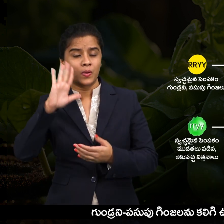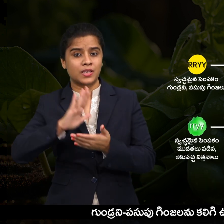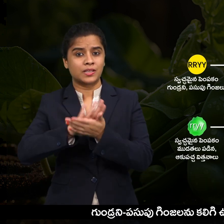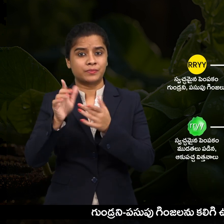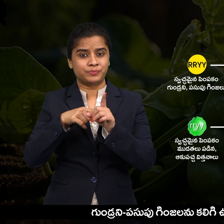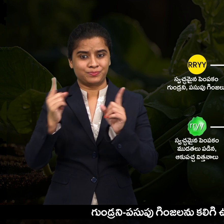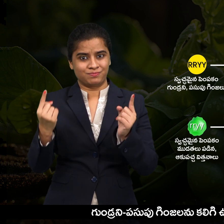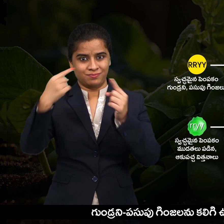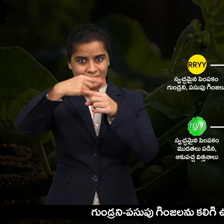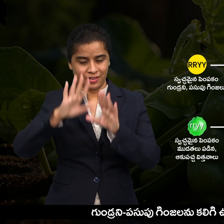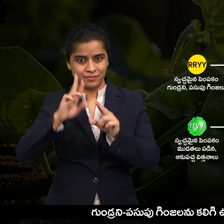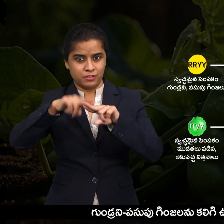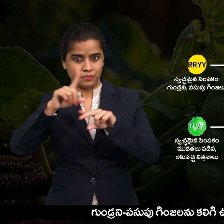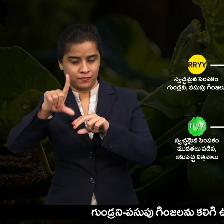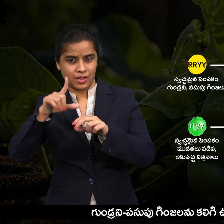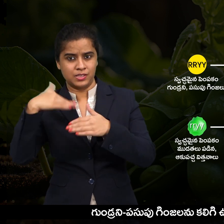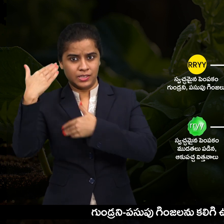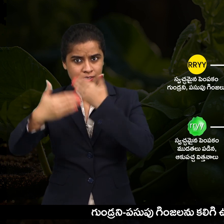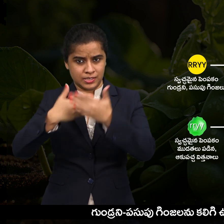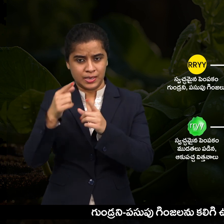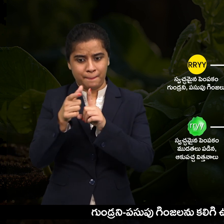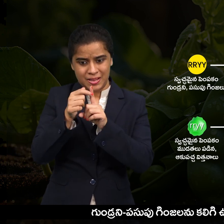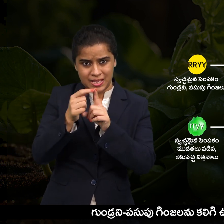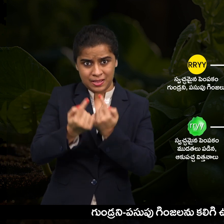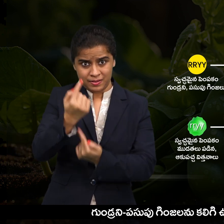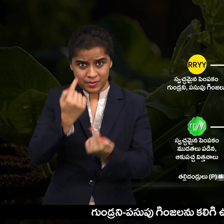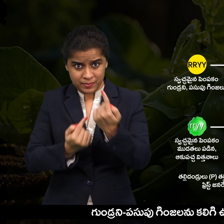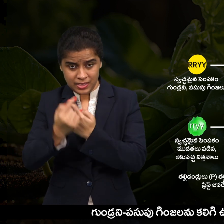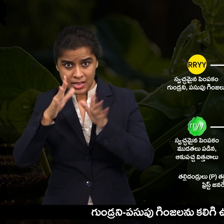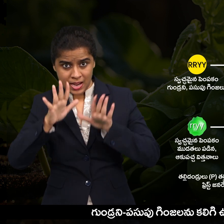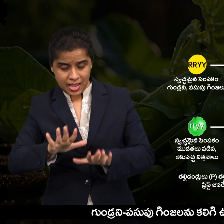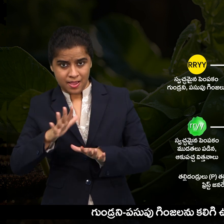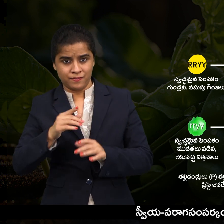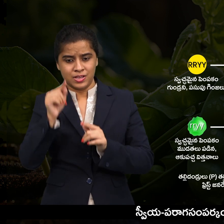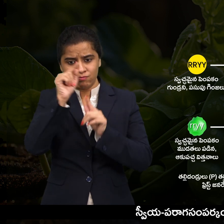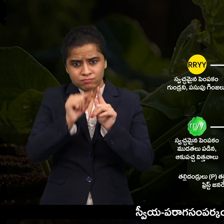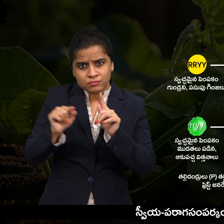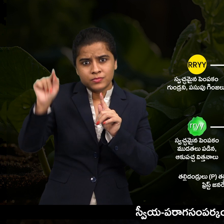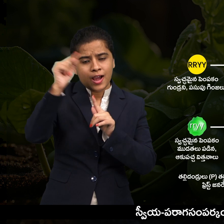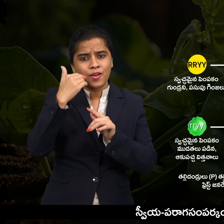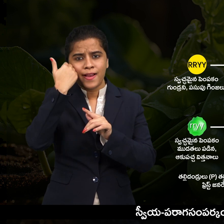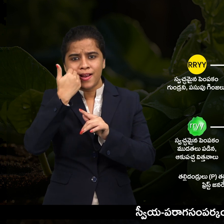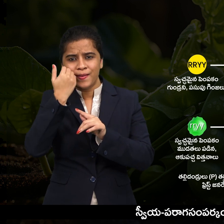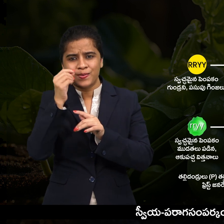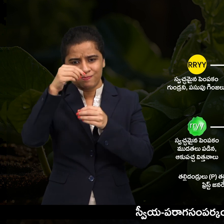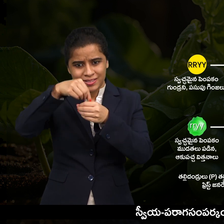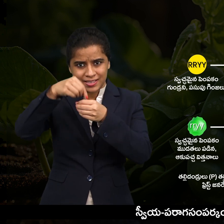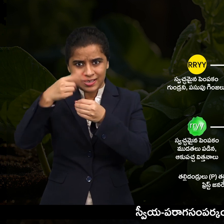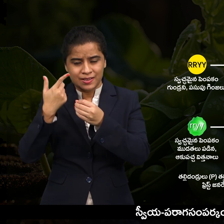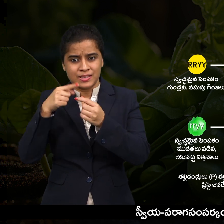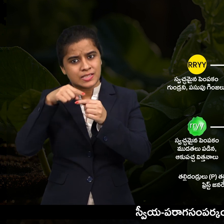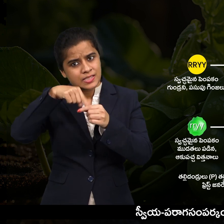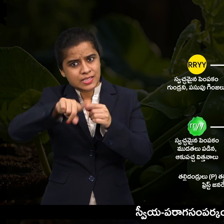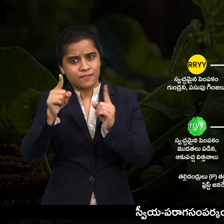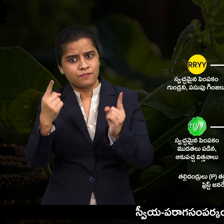గుండ్రని పసుపు గింజలను కలిగి ఉన్న F1 తరం బఠానీ మొక్కల సంకరజాతులు స్వీయ పరాగ సంపర్కం ద్వారా